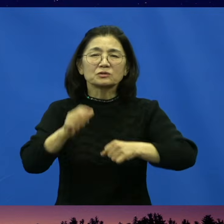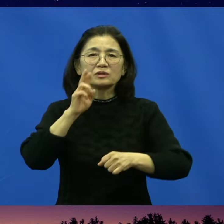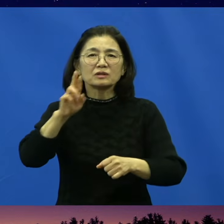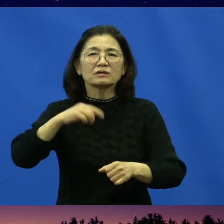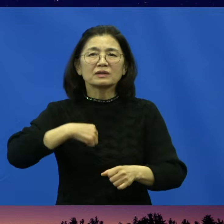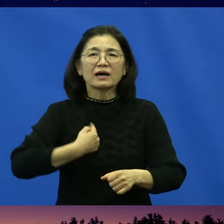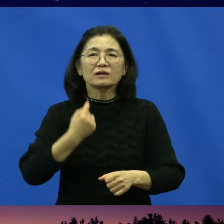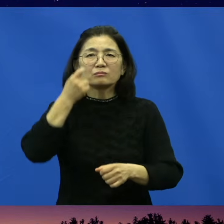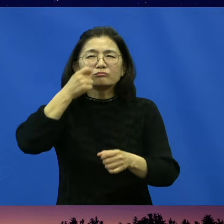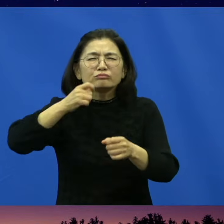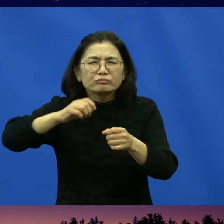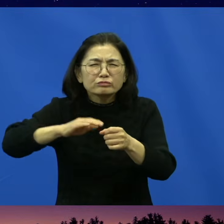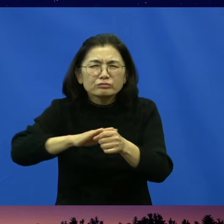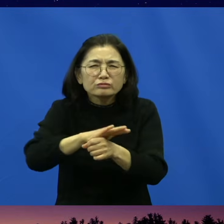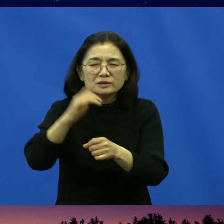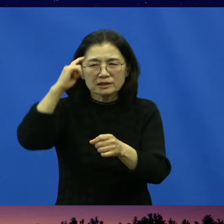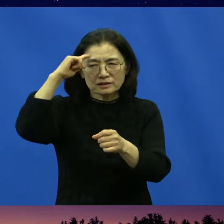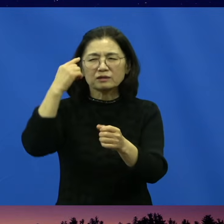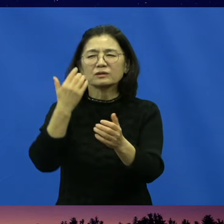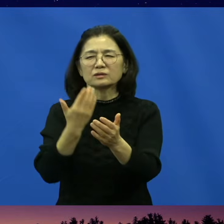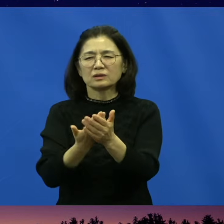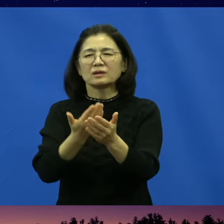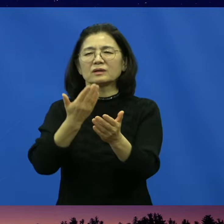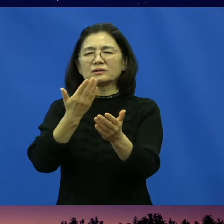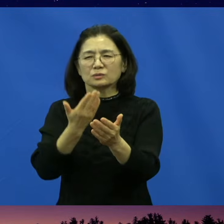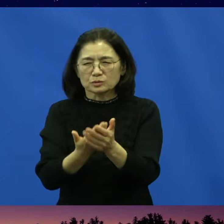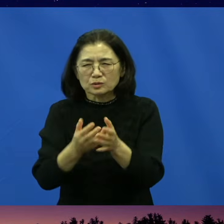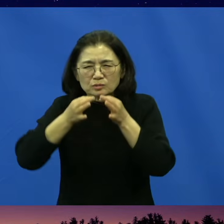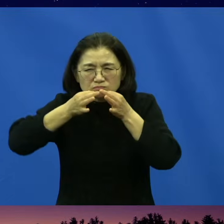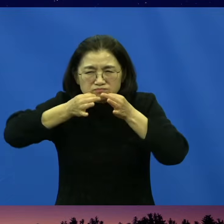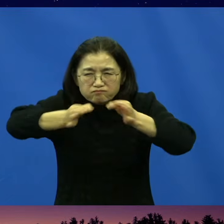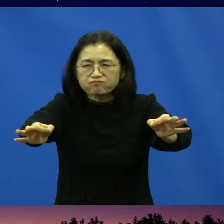나를 불쌍히 여기소서 하는지라.